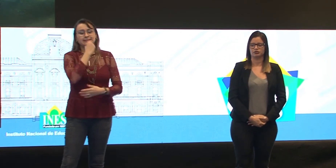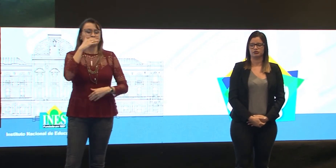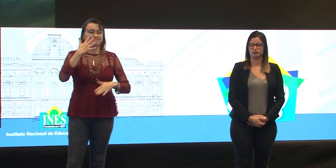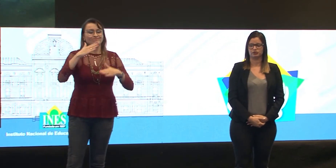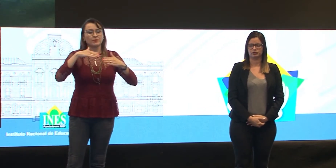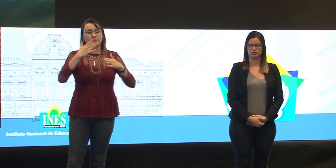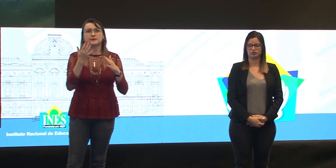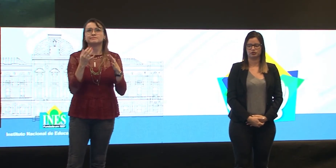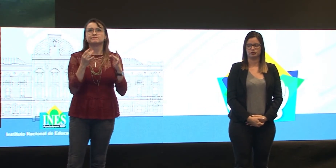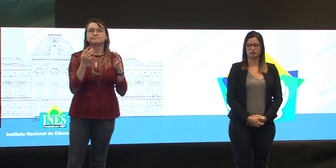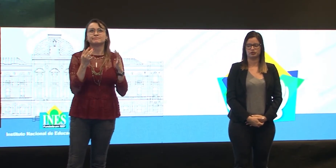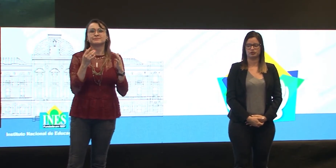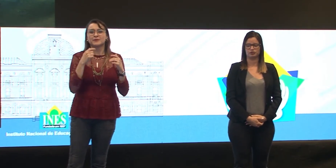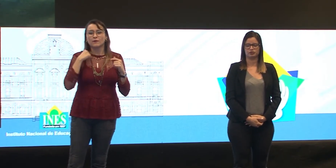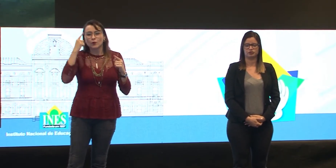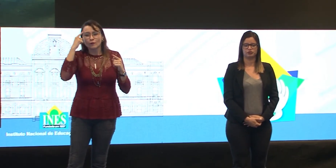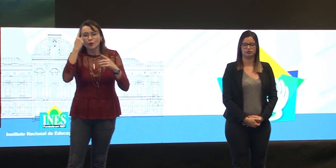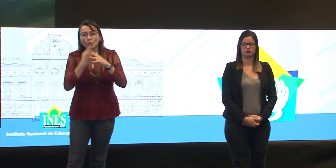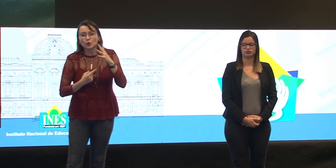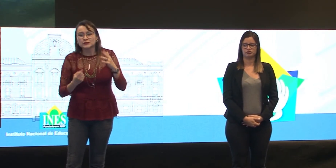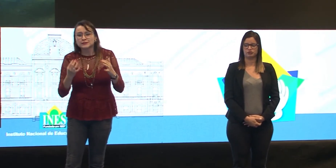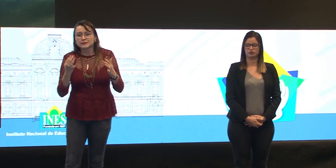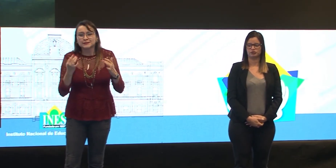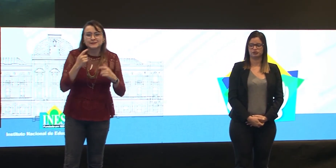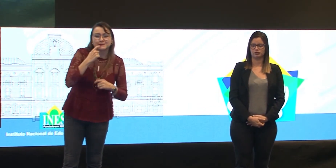ter o slide, é isso?